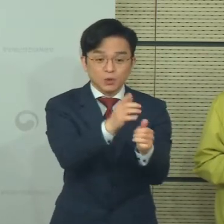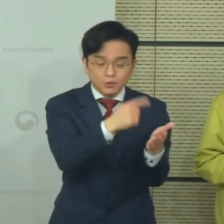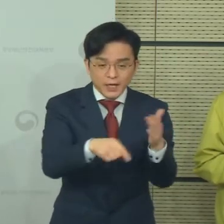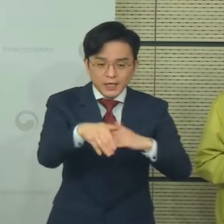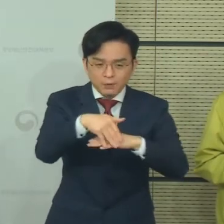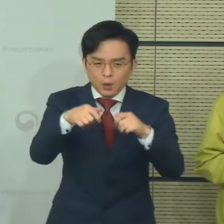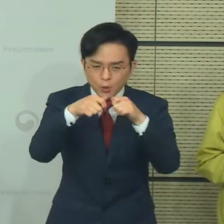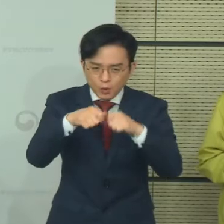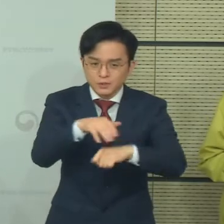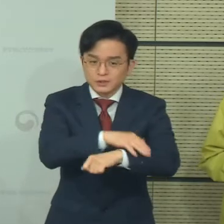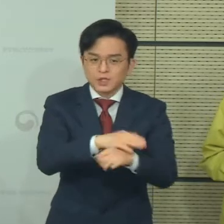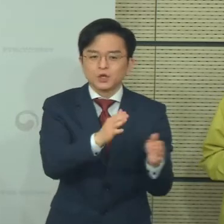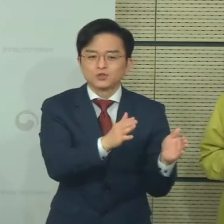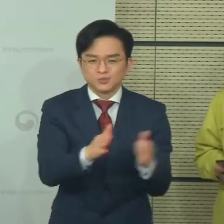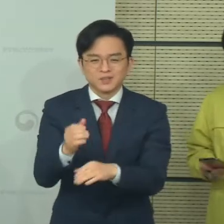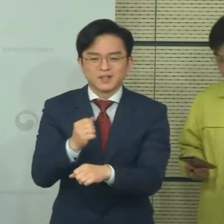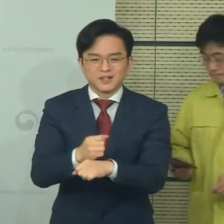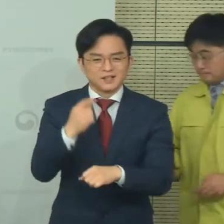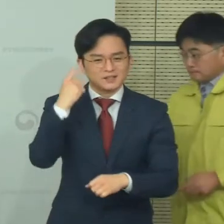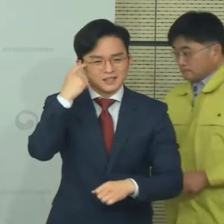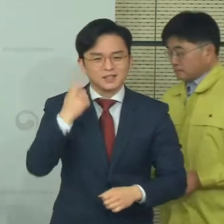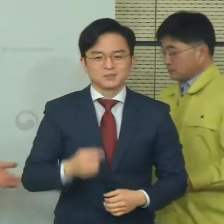하겠습니다.